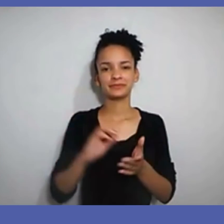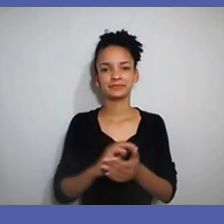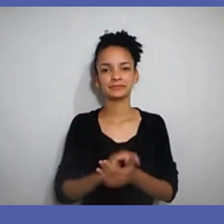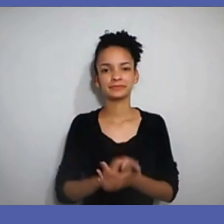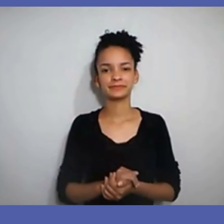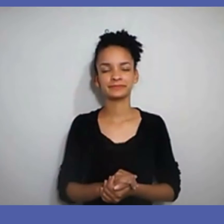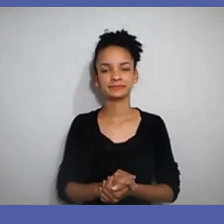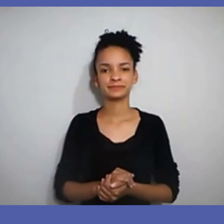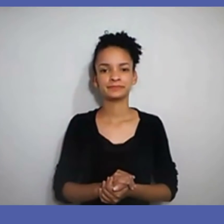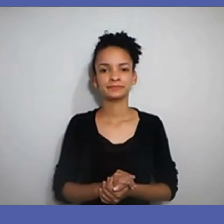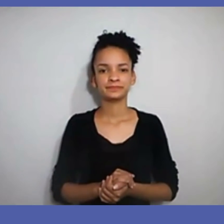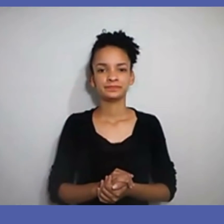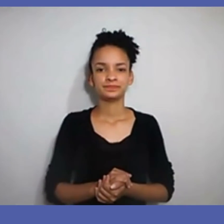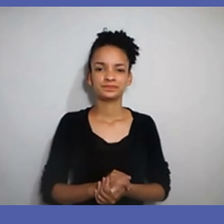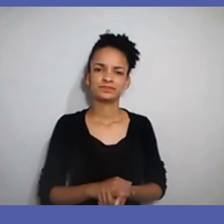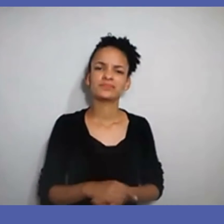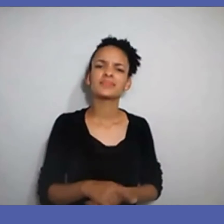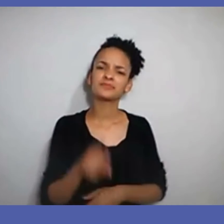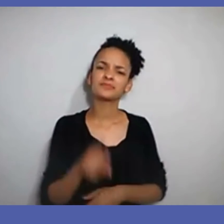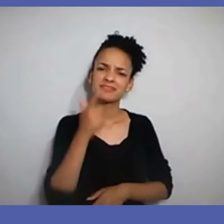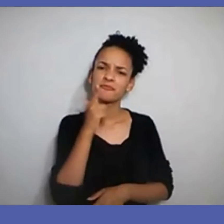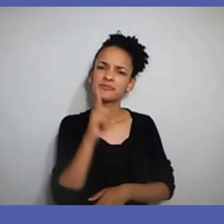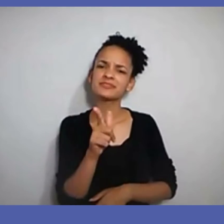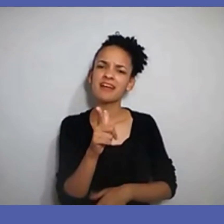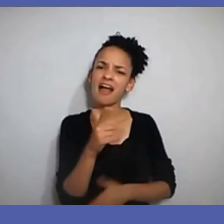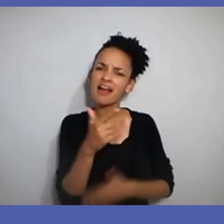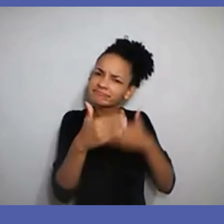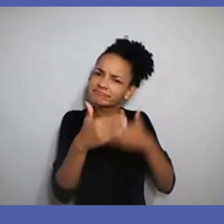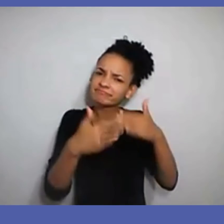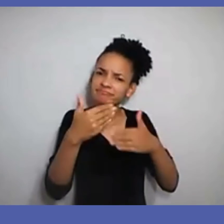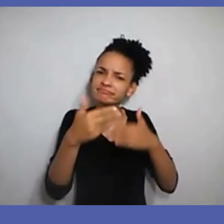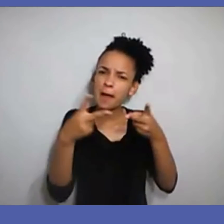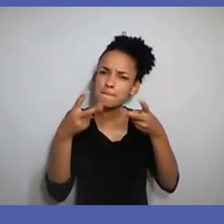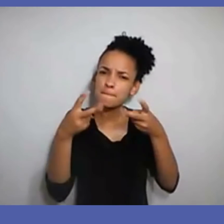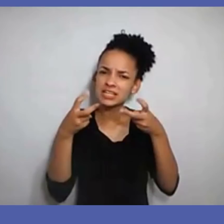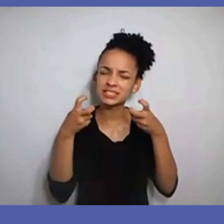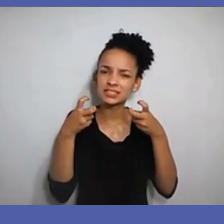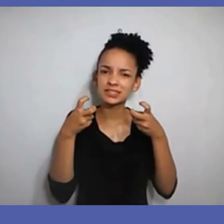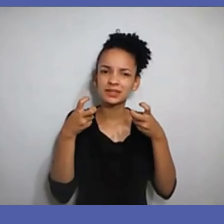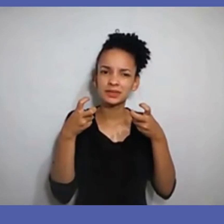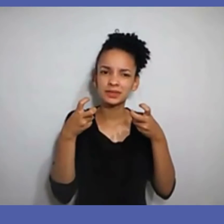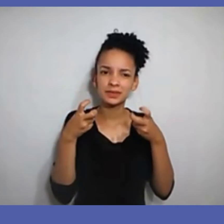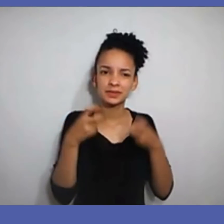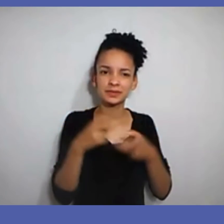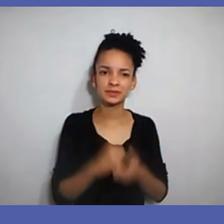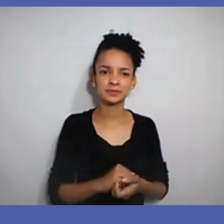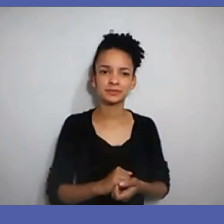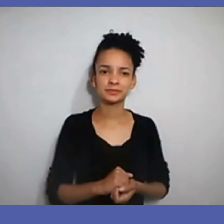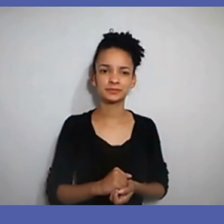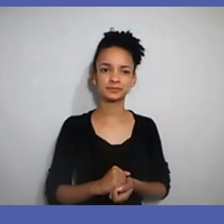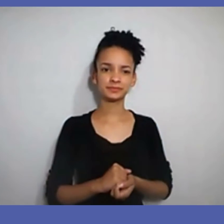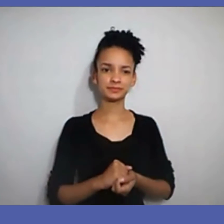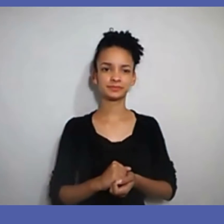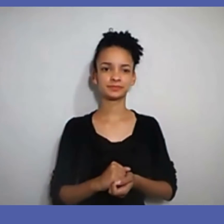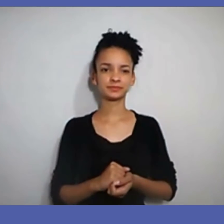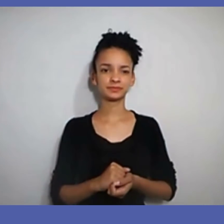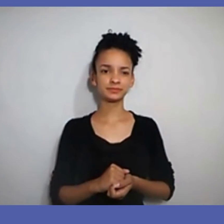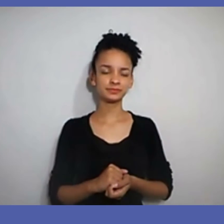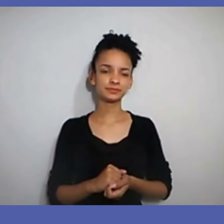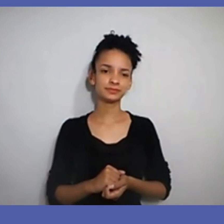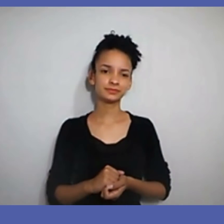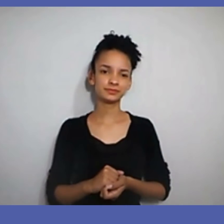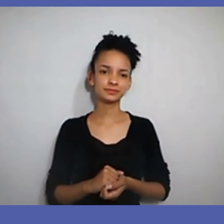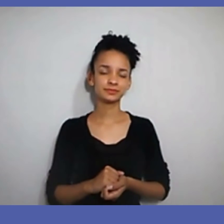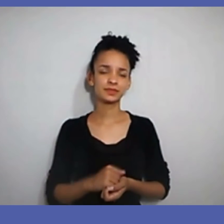Vocês conseguem, pouco a pouco, vocês conseguem perceber, né, toda a história. Isso aí é um resumo